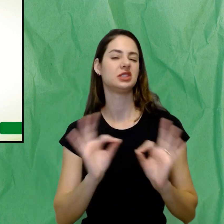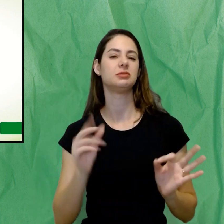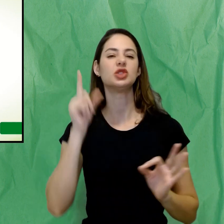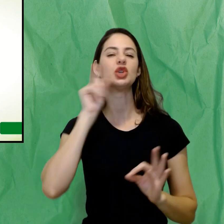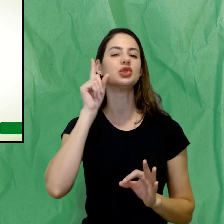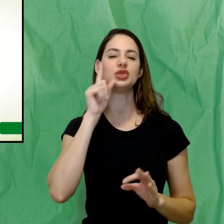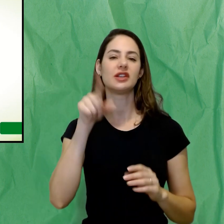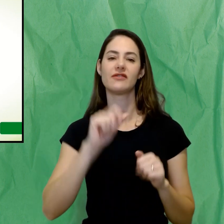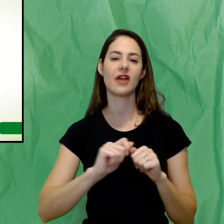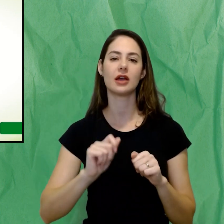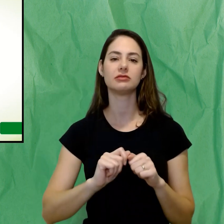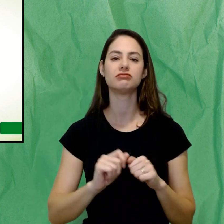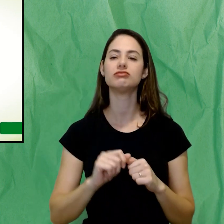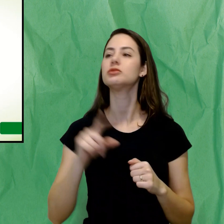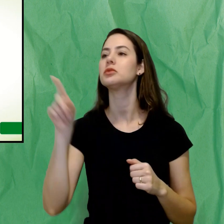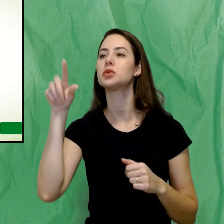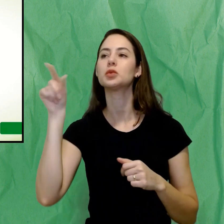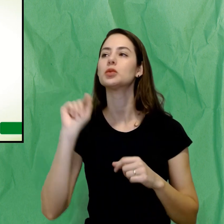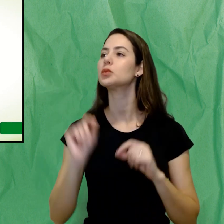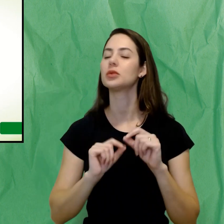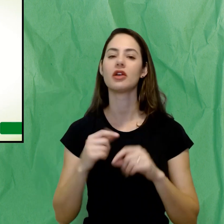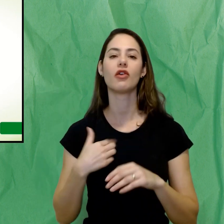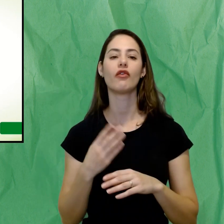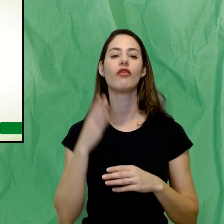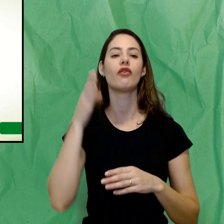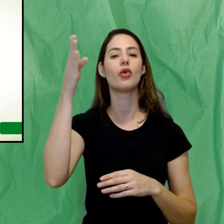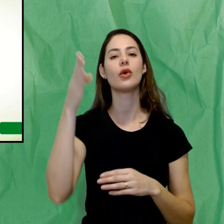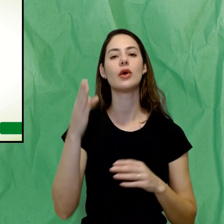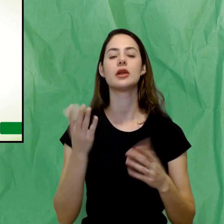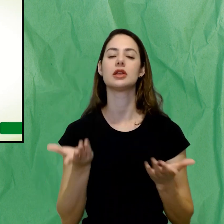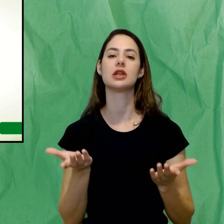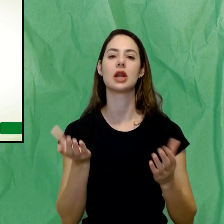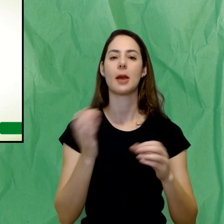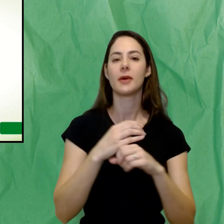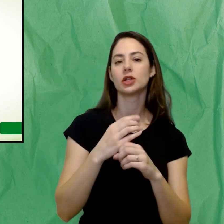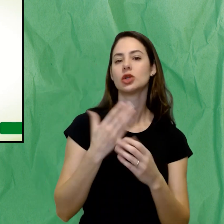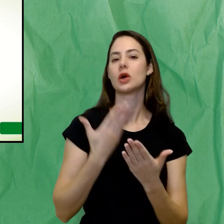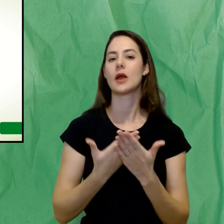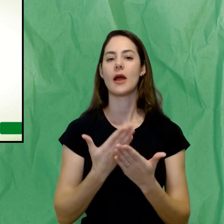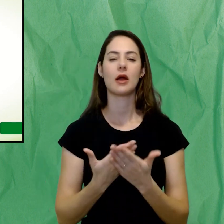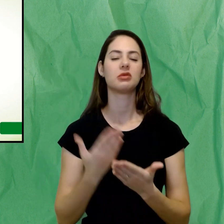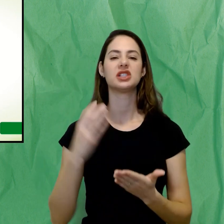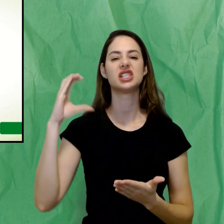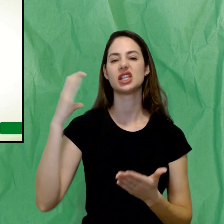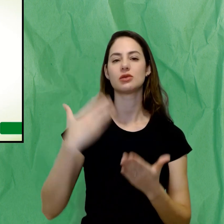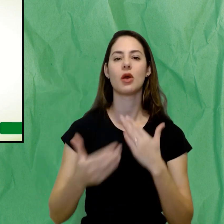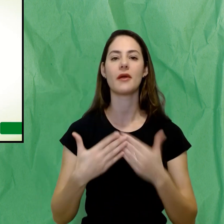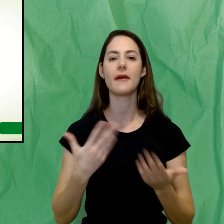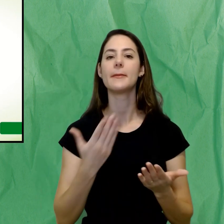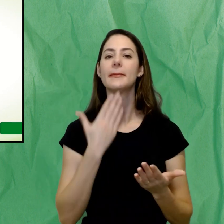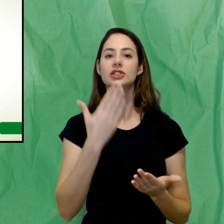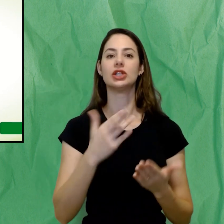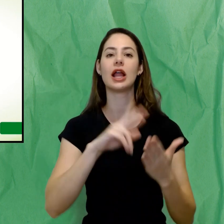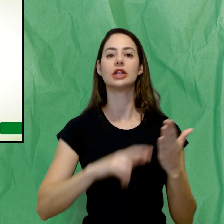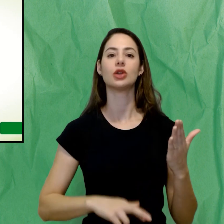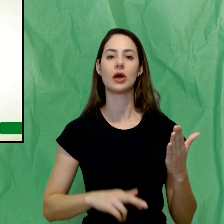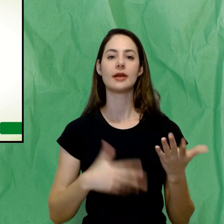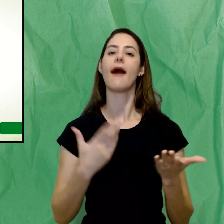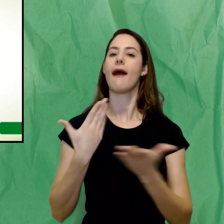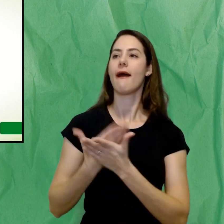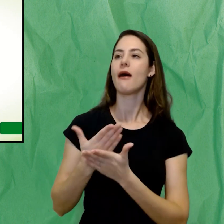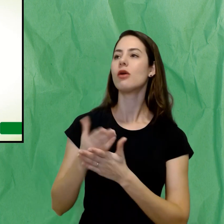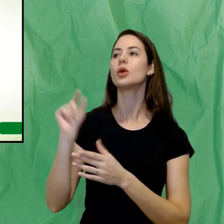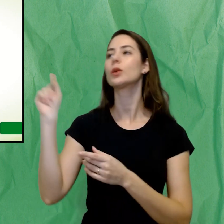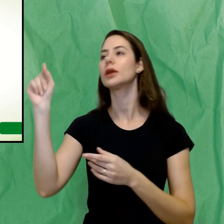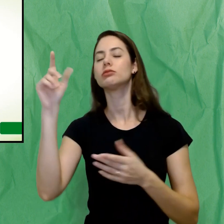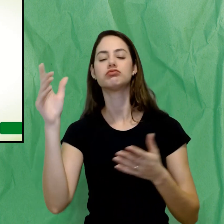no cotidiano, né, no cotidiano. Você foi lá para uma visita num laboratório, uma aula de ciências, laboratório, o professor pediu um relatório, você usa